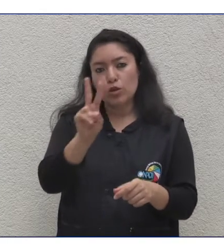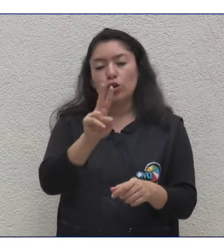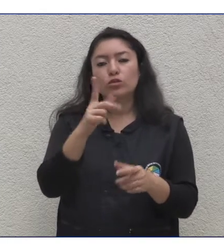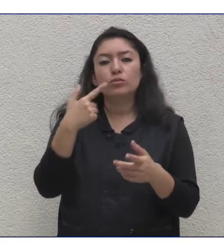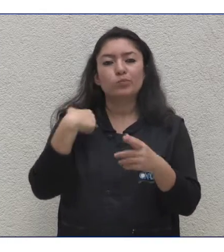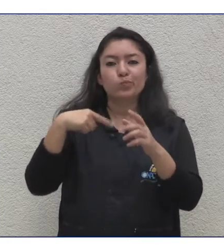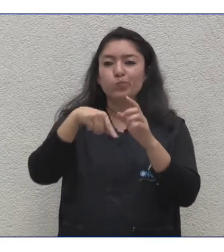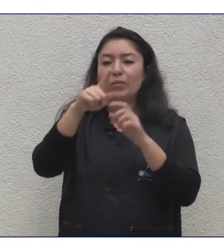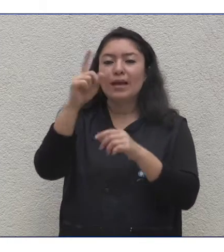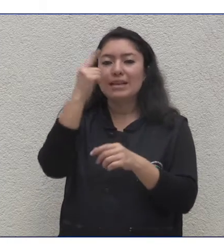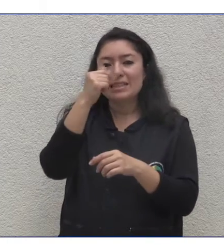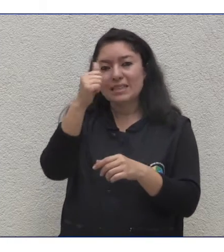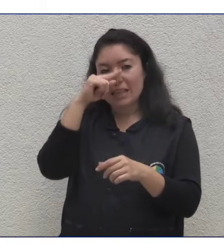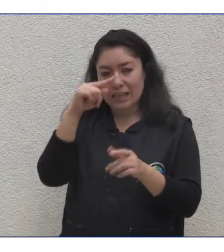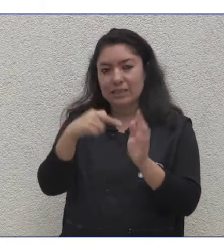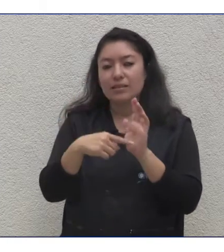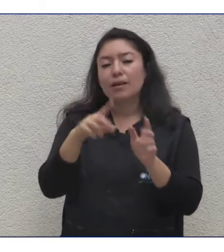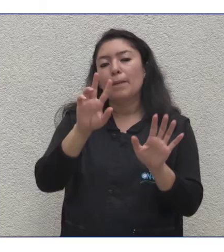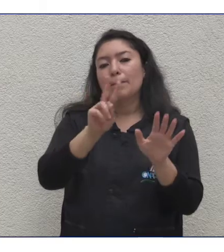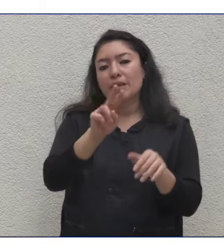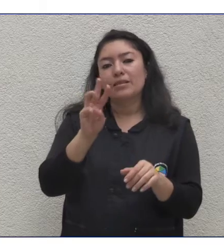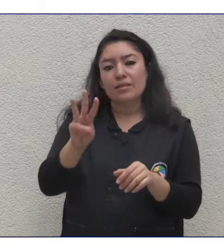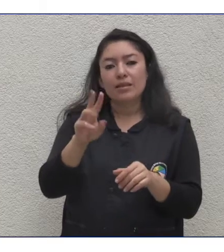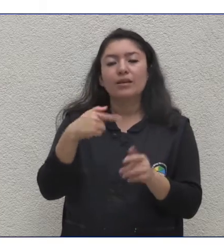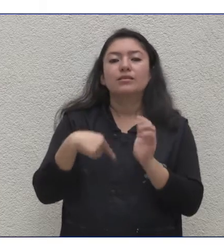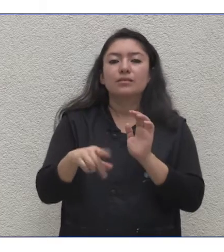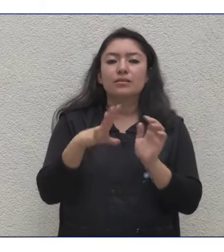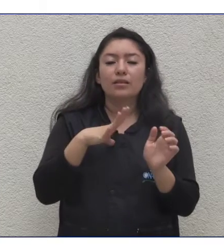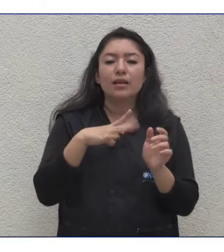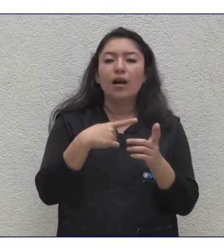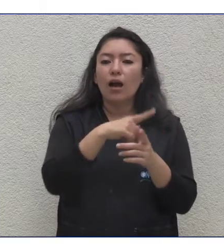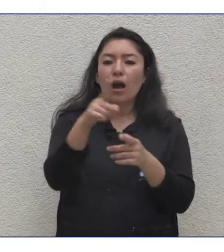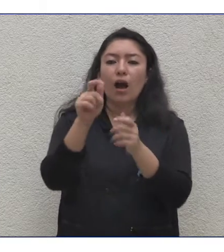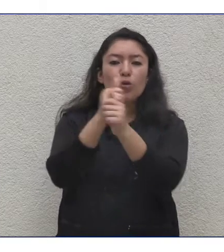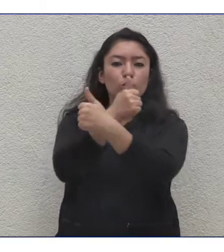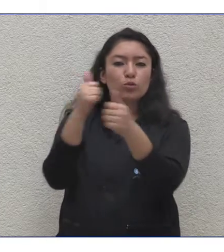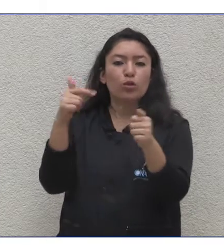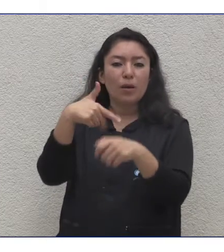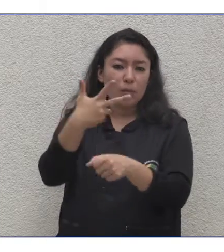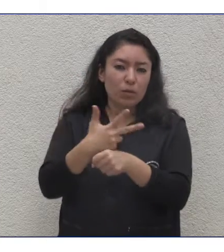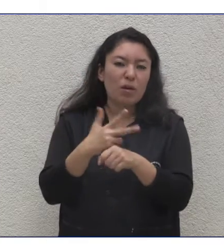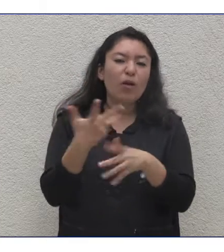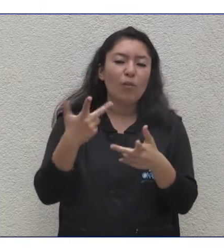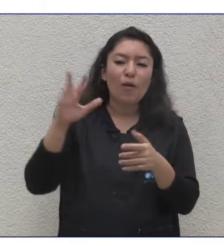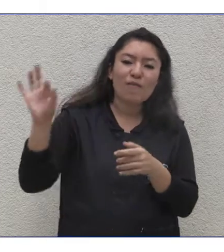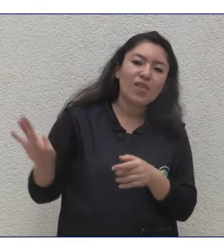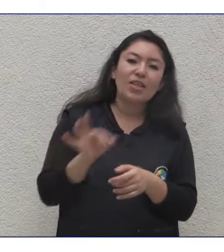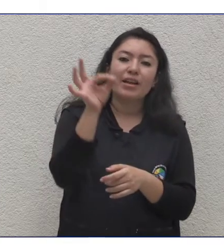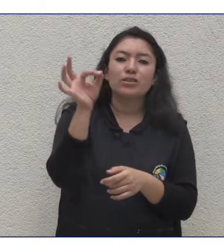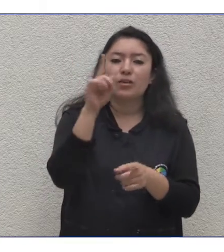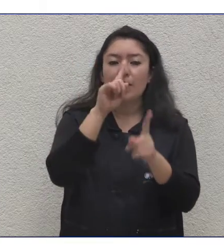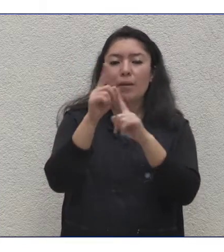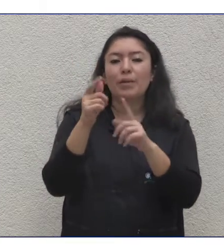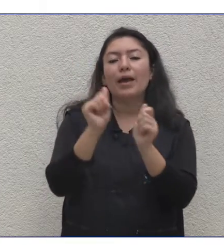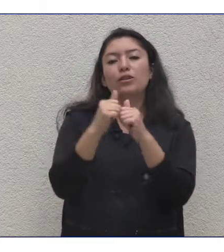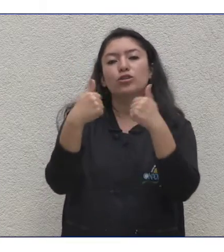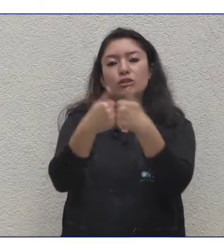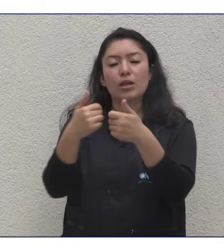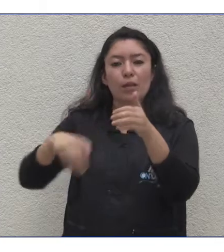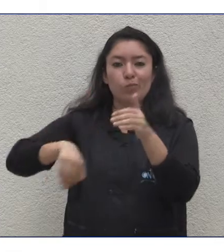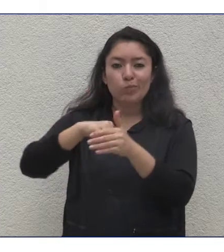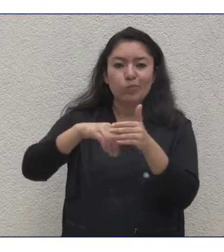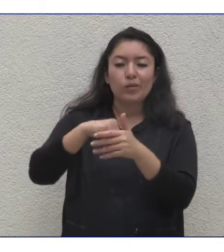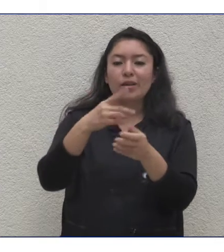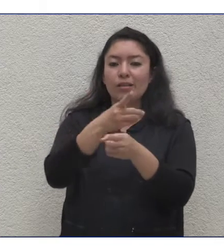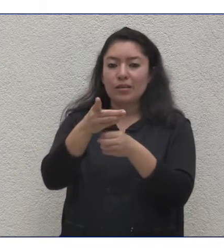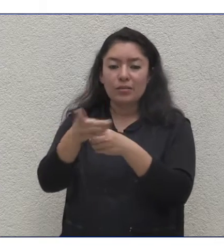Bancos. 23. Confederación Deportiva Autónoma de Guatemala. Federaciones y asociaciones deportivas nacionales